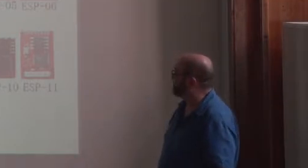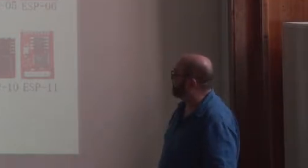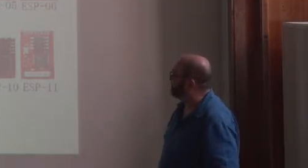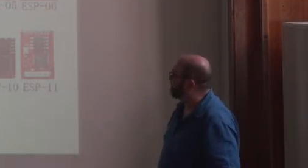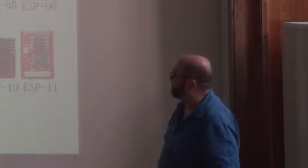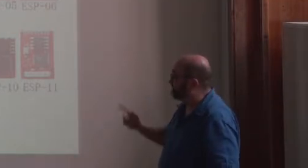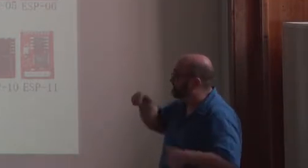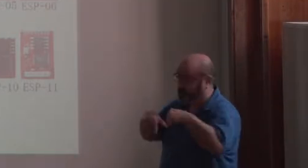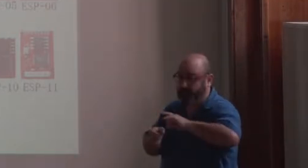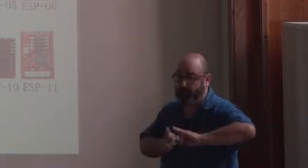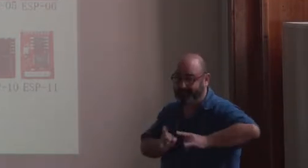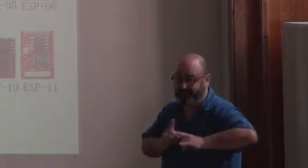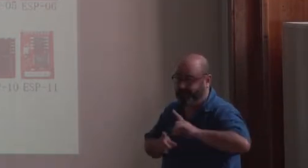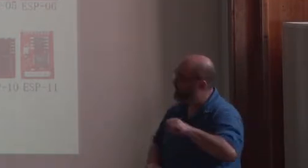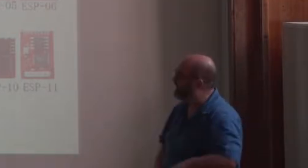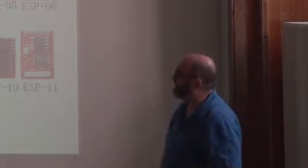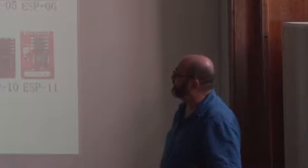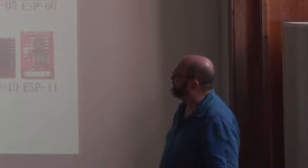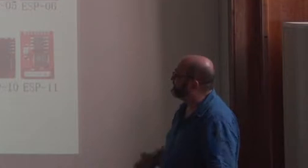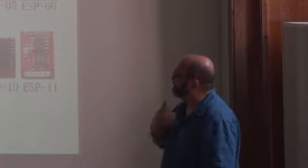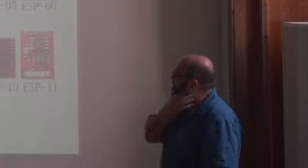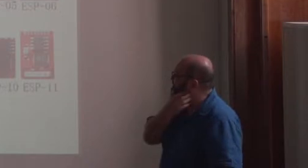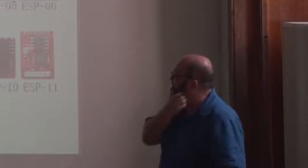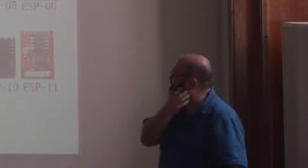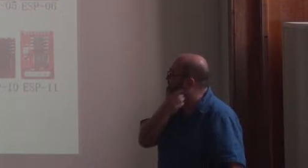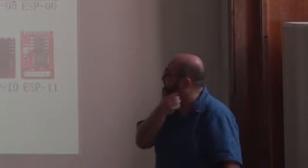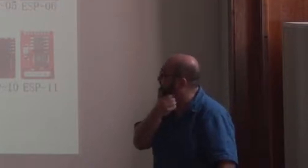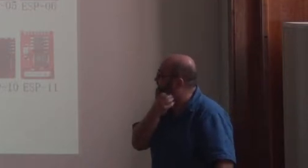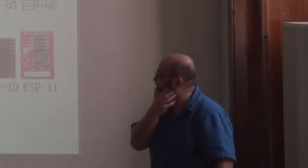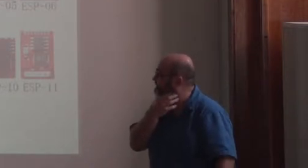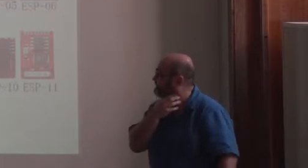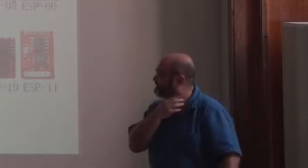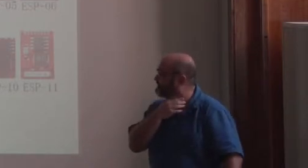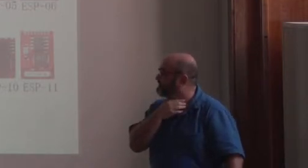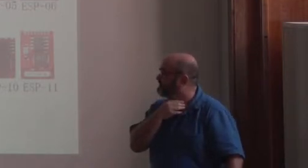Et elle gère le Wi-Fi intégré, donc c'est assez pratique.